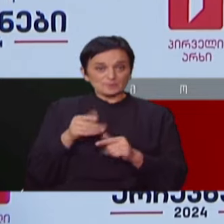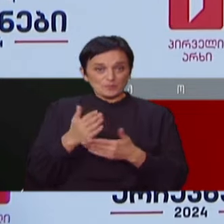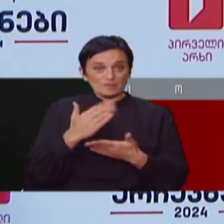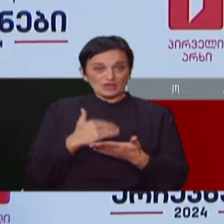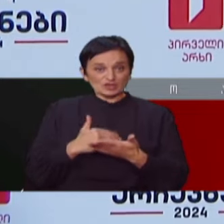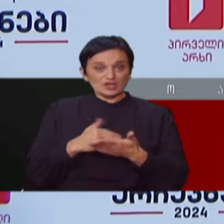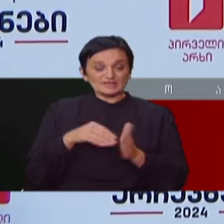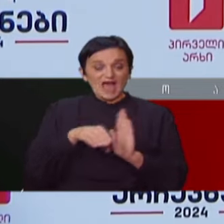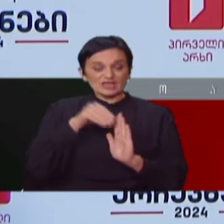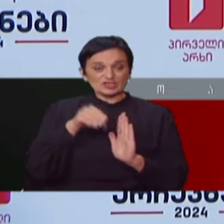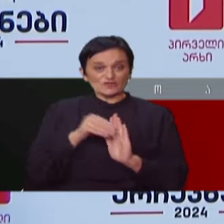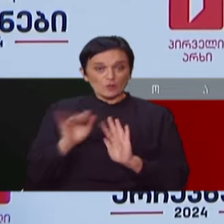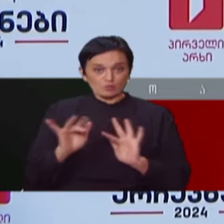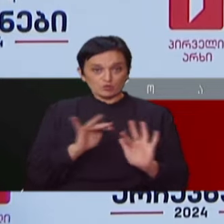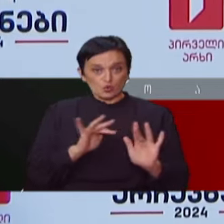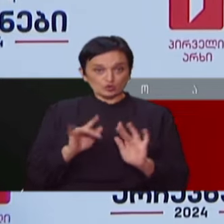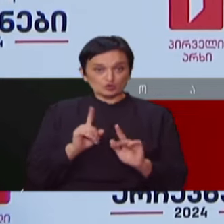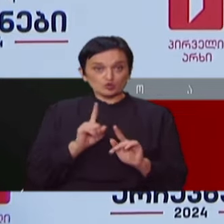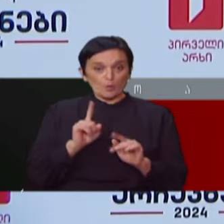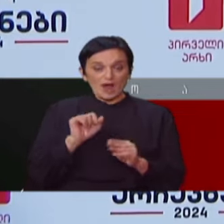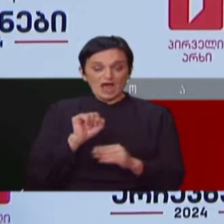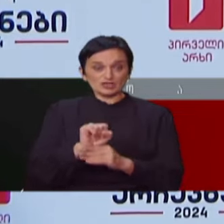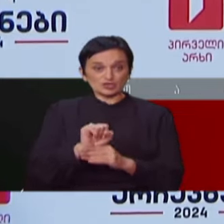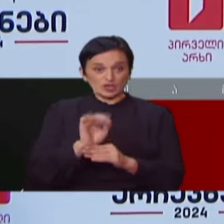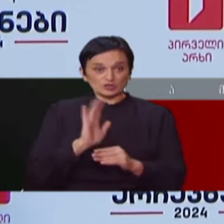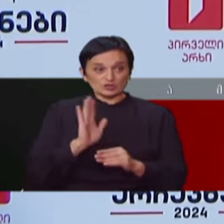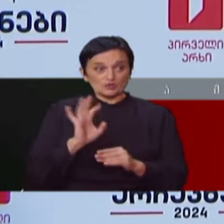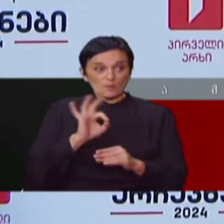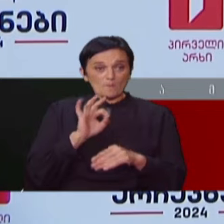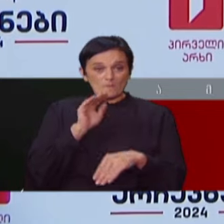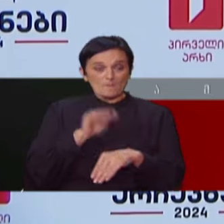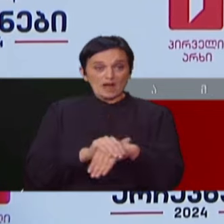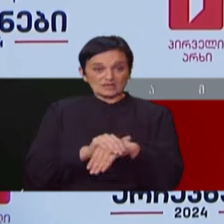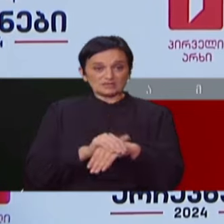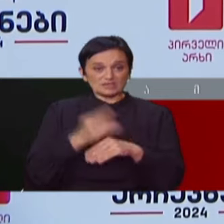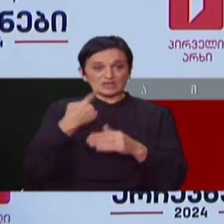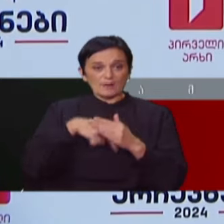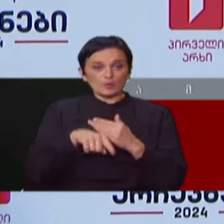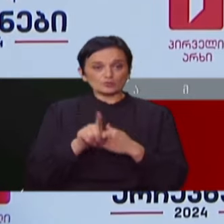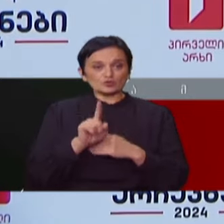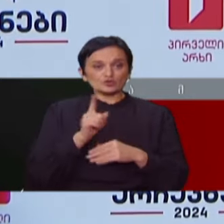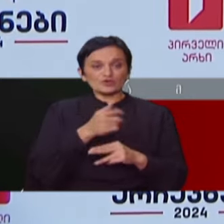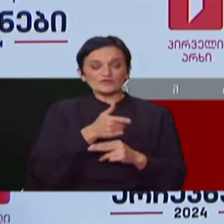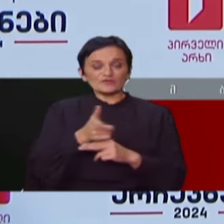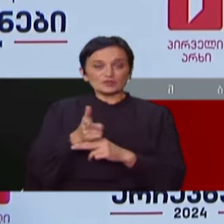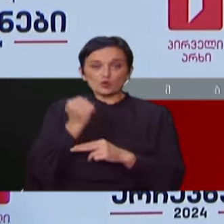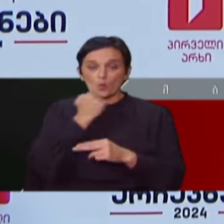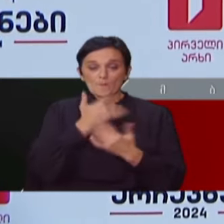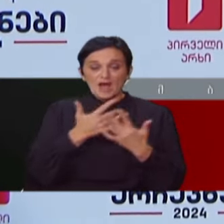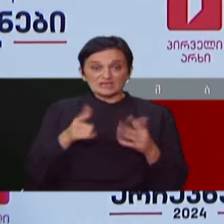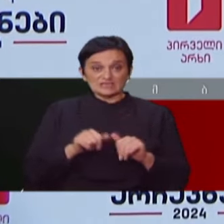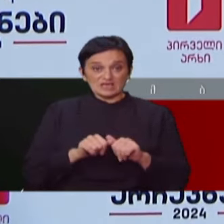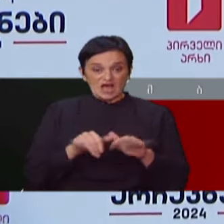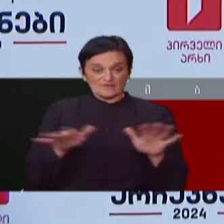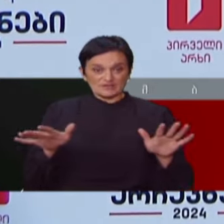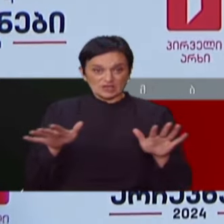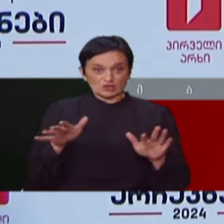შედეგები და არჩევნების პროცესი, ასე ვთქვათ, არ შეწყვიტოს. აი, მომხდარი ფაქტიდან გამომდინარე, რისი ვიდეო მასალაც გავრცელდა და